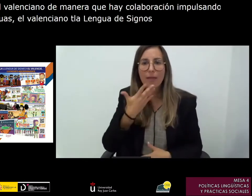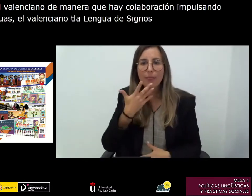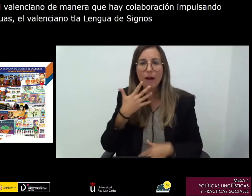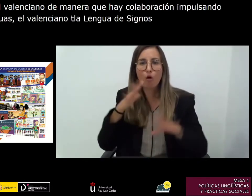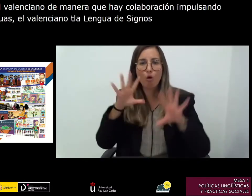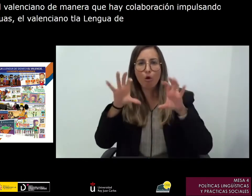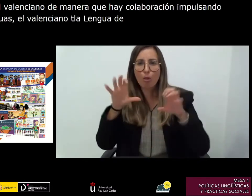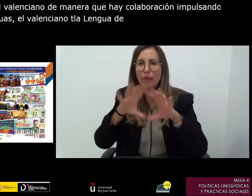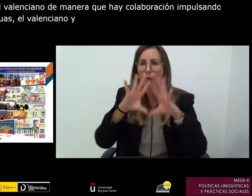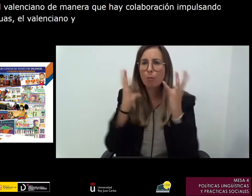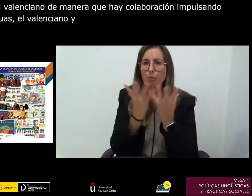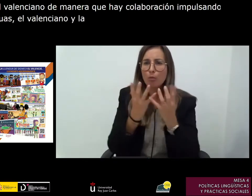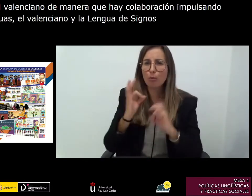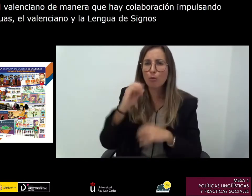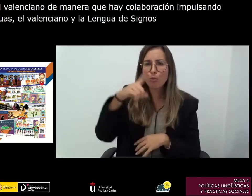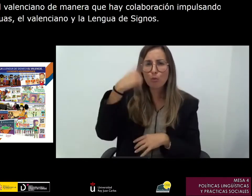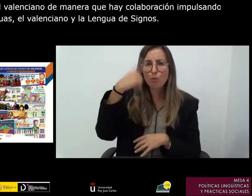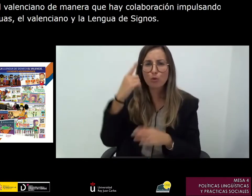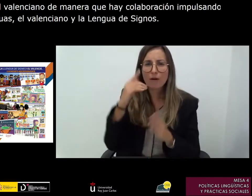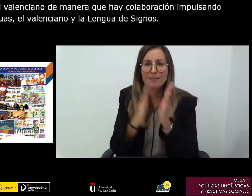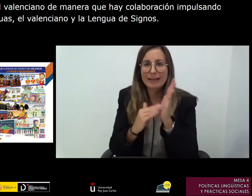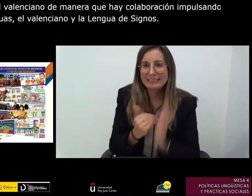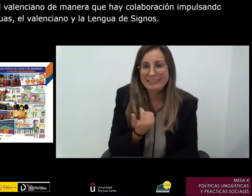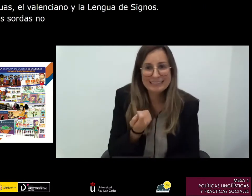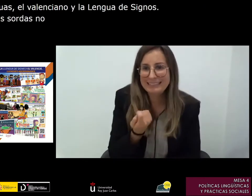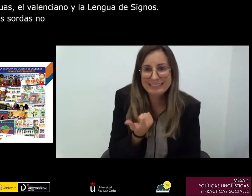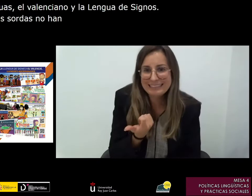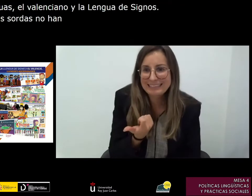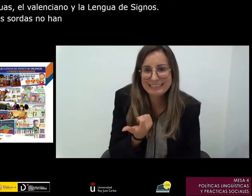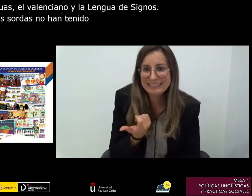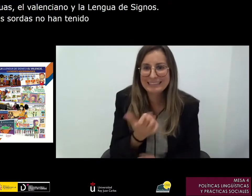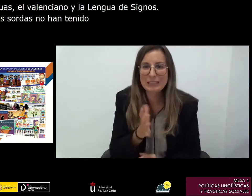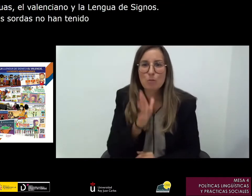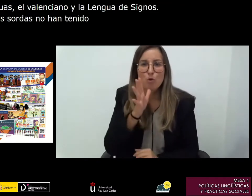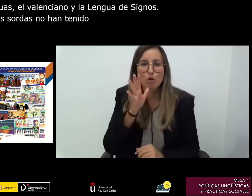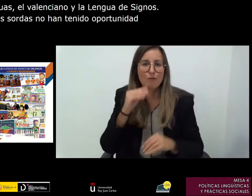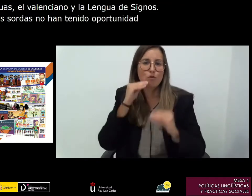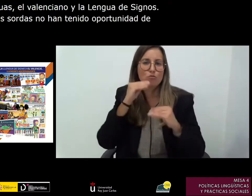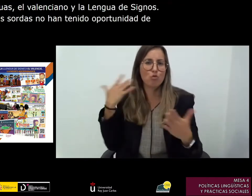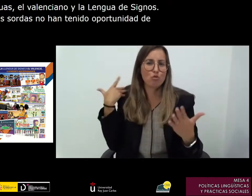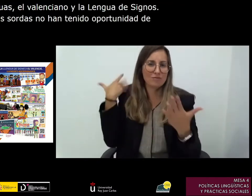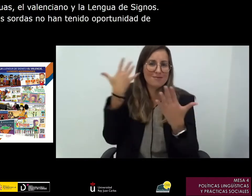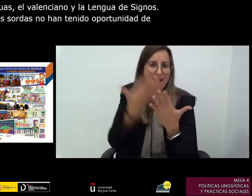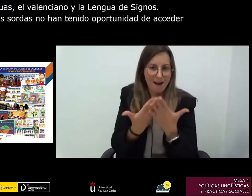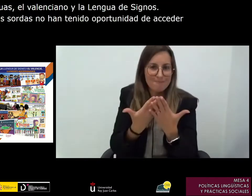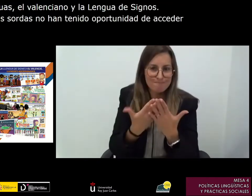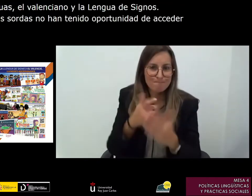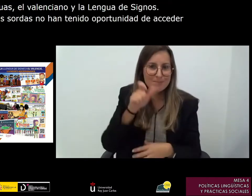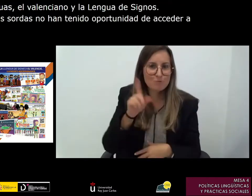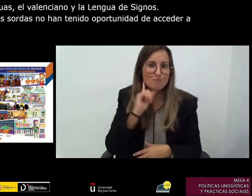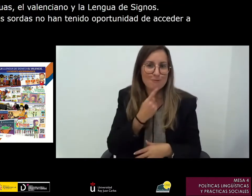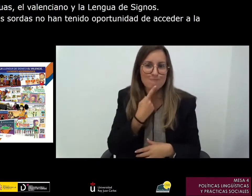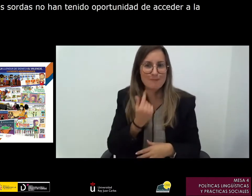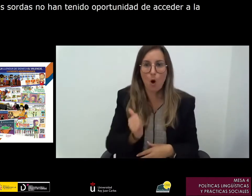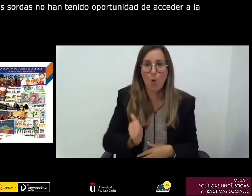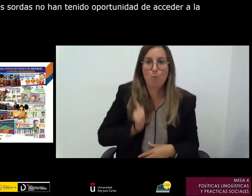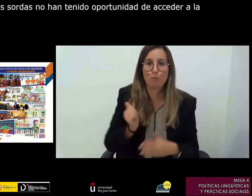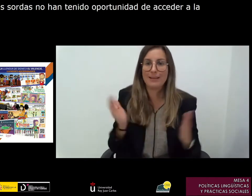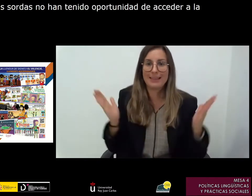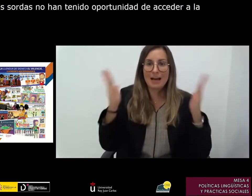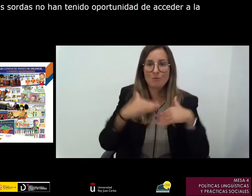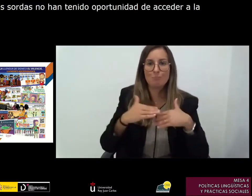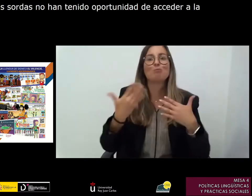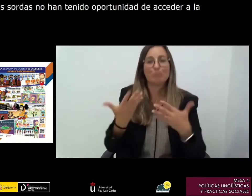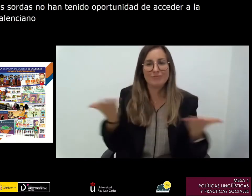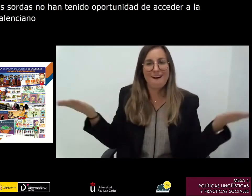Las personas sordas no han tenido oportunidad de acceder a la lengua, al valenciano, debido a la